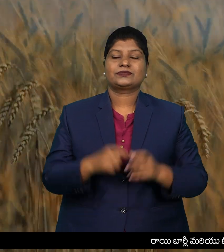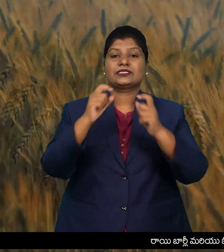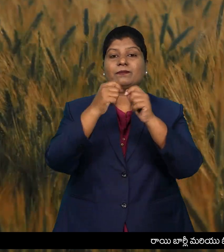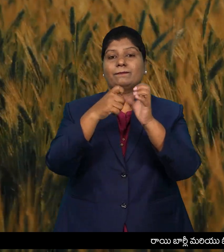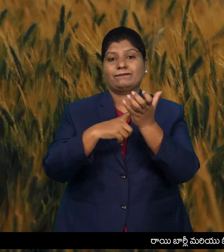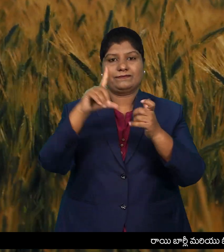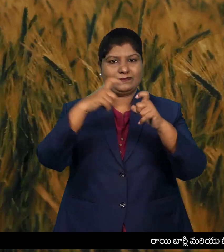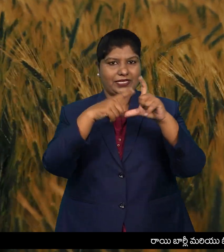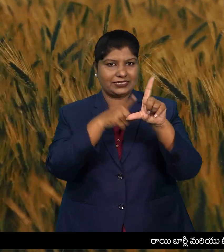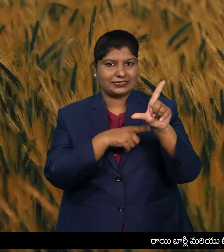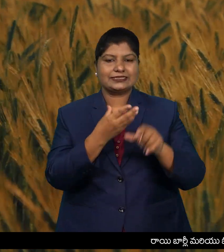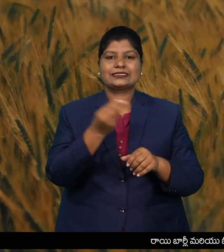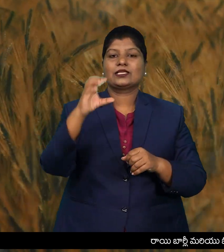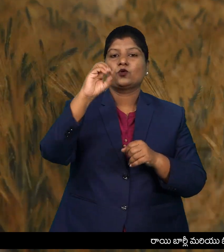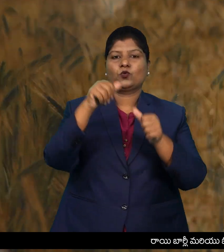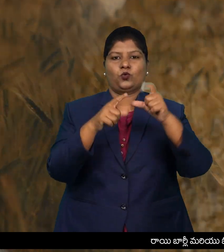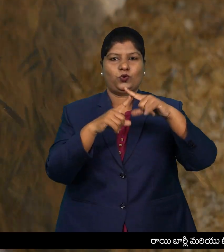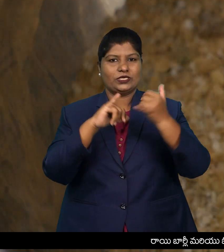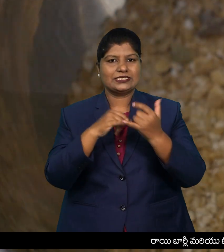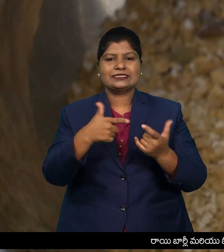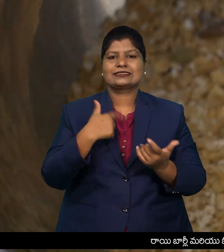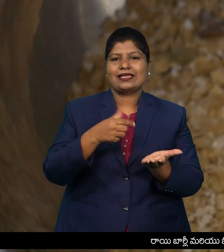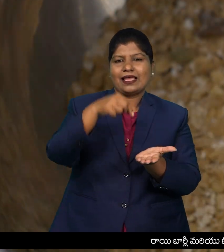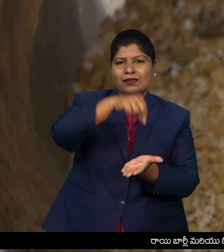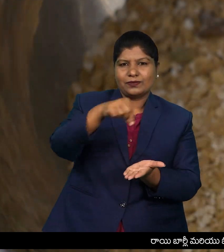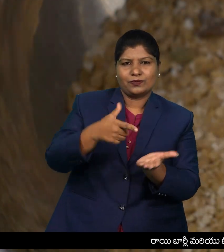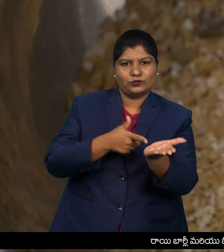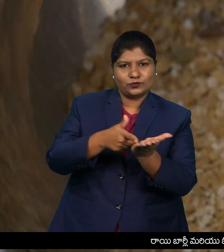రాయి బార్లీ మరియు ఓట్స్ పండించడానికి ఉపయోగిస్తారు.